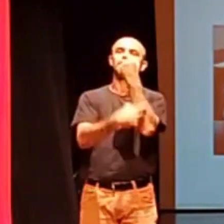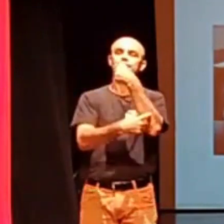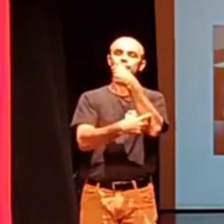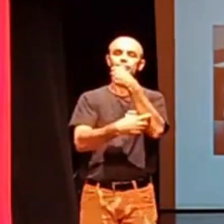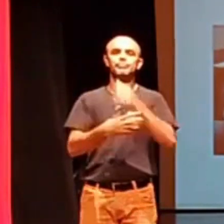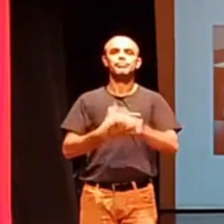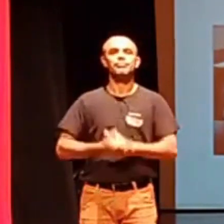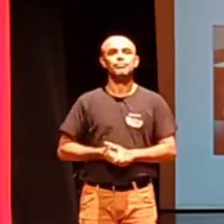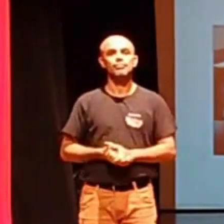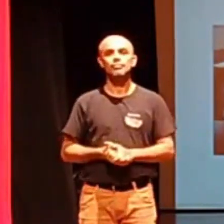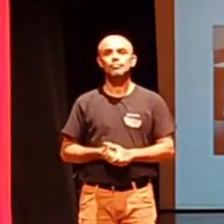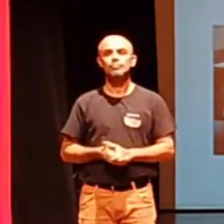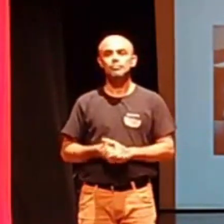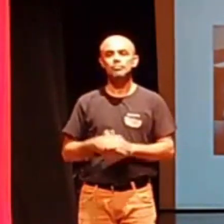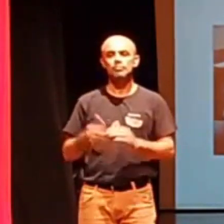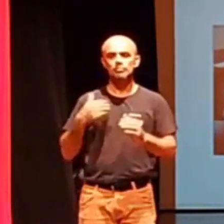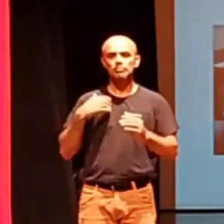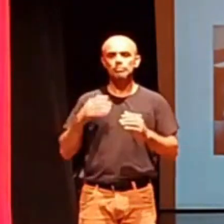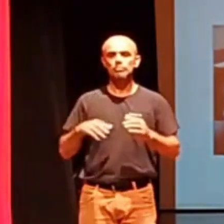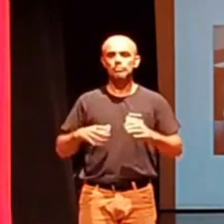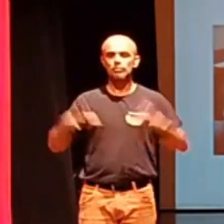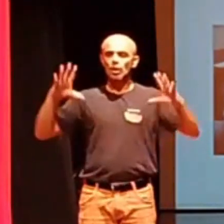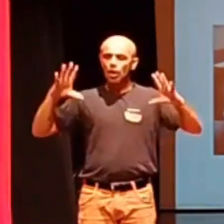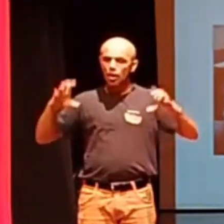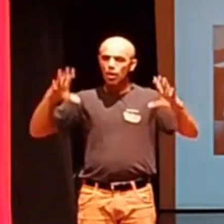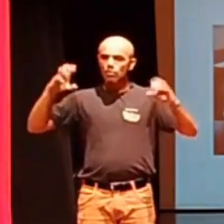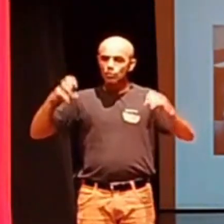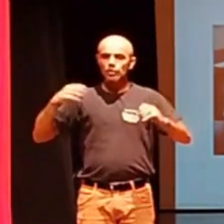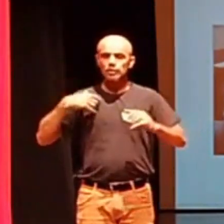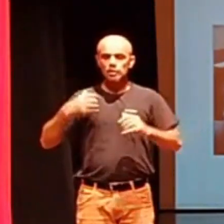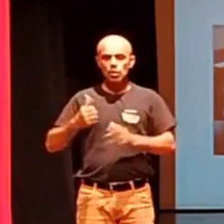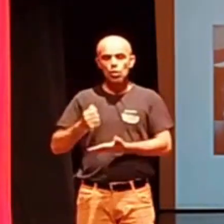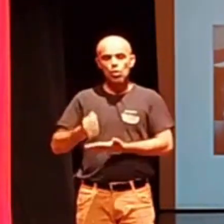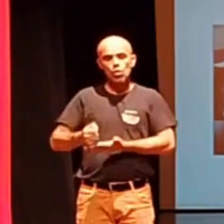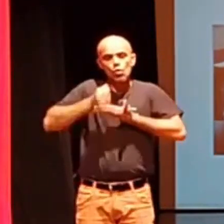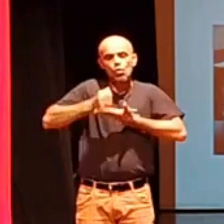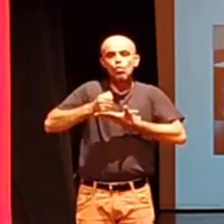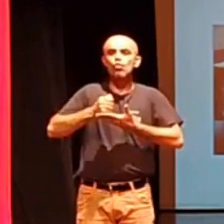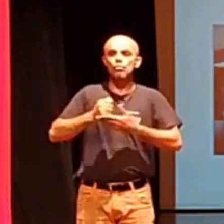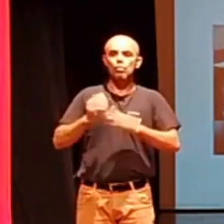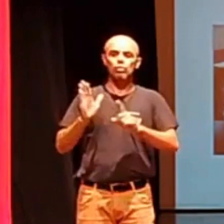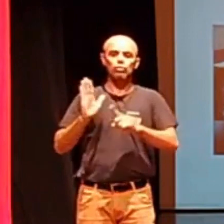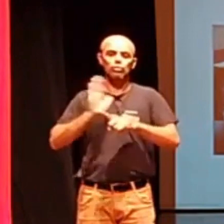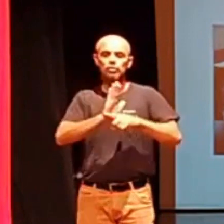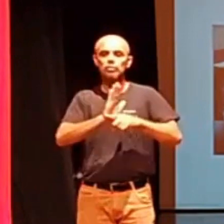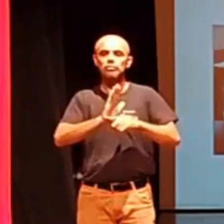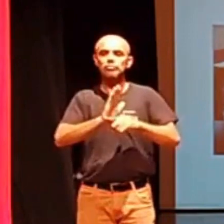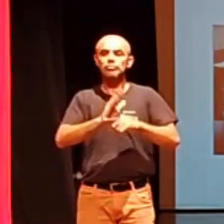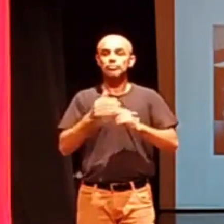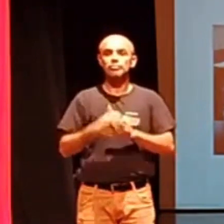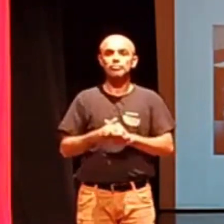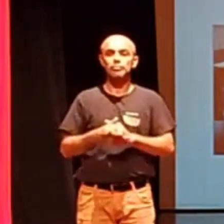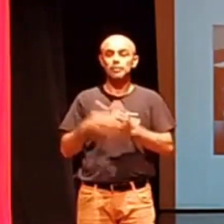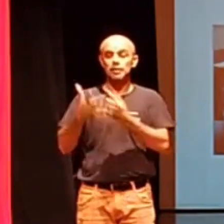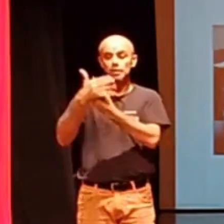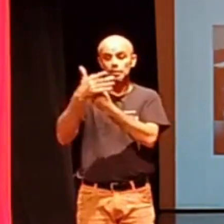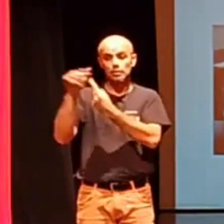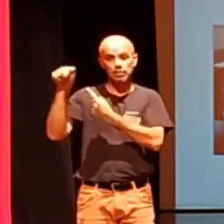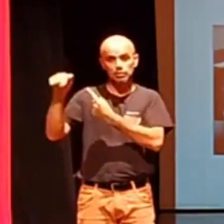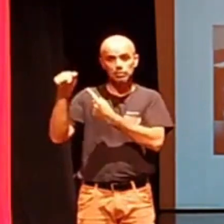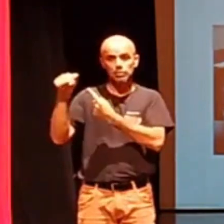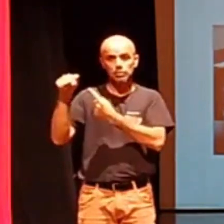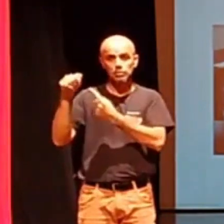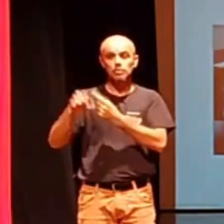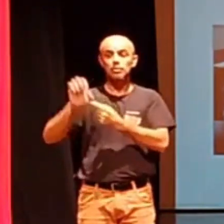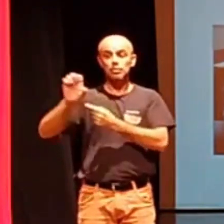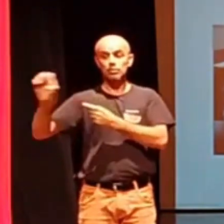Mas esses almofadões, esses suportes, é fundamental. Essa paciente da